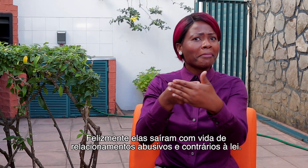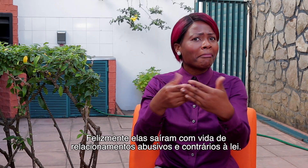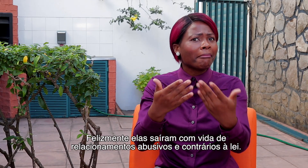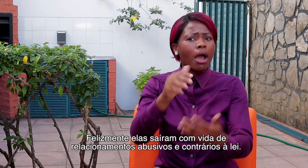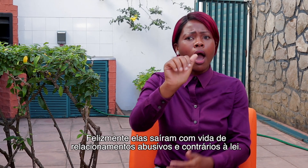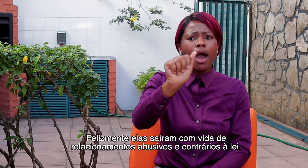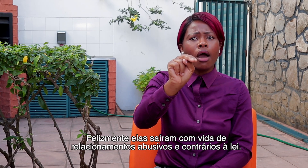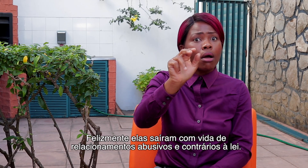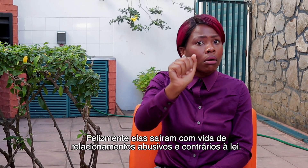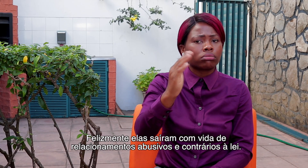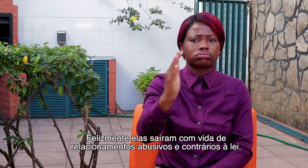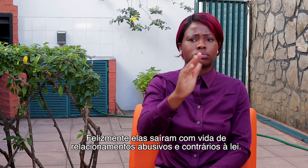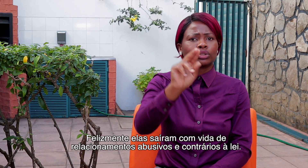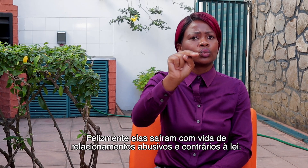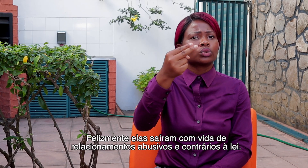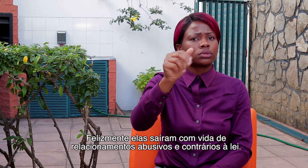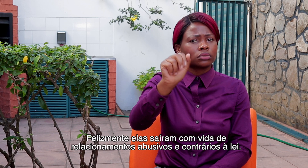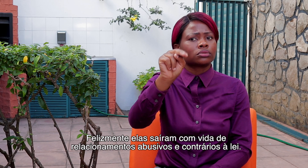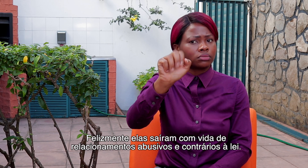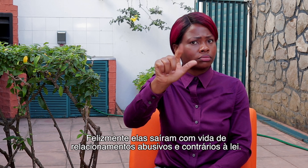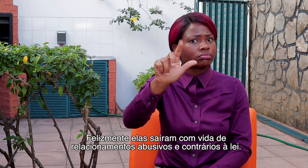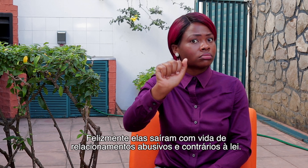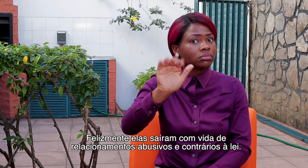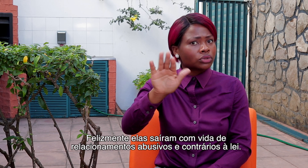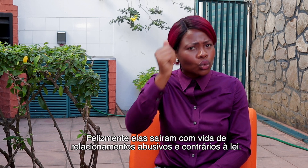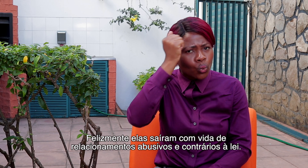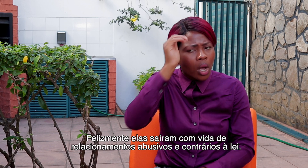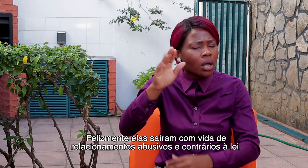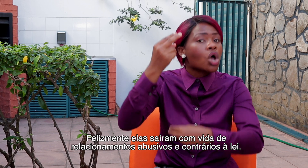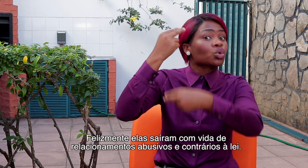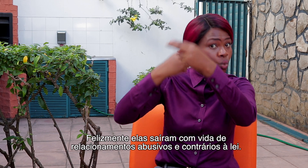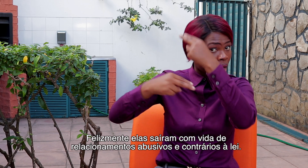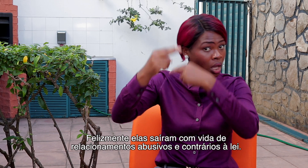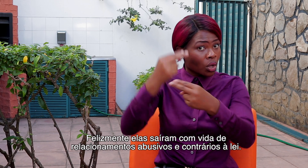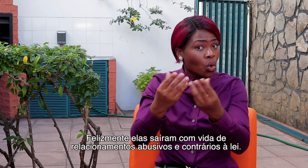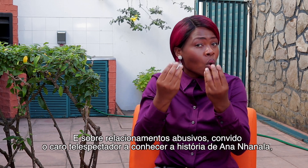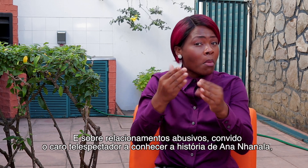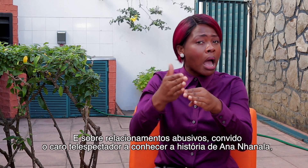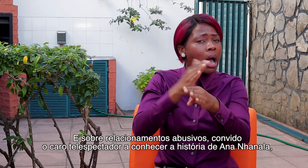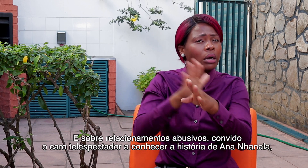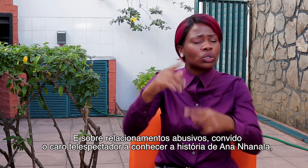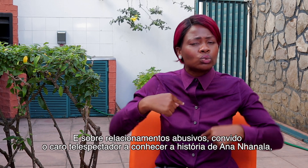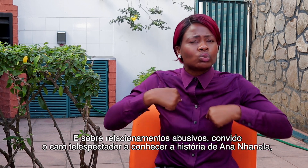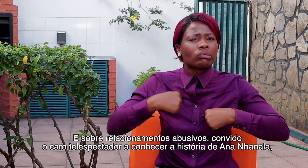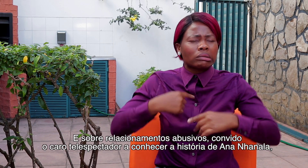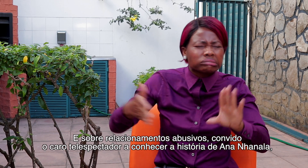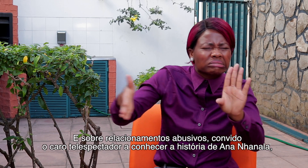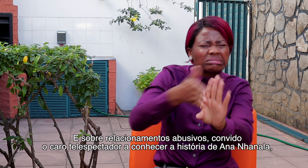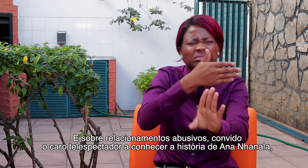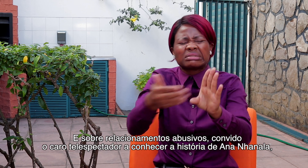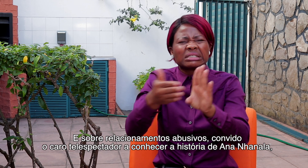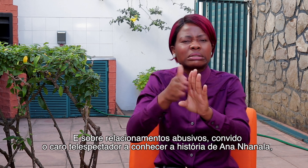Felizmente, elas saíram com vida de relacionamentos abusivos e contrários à lei. E sobre